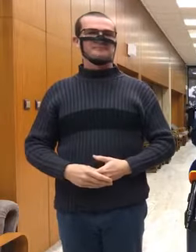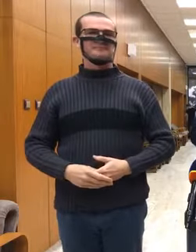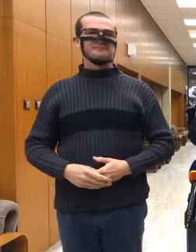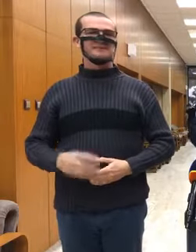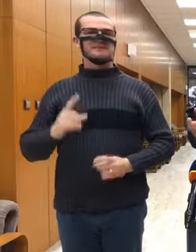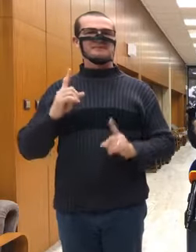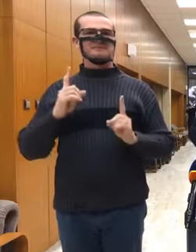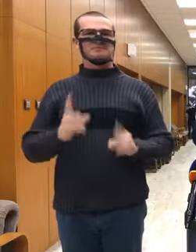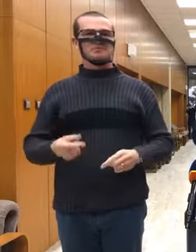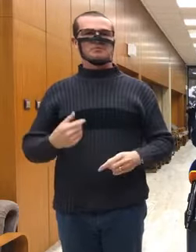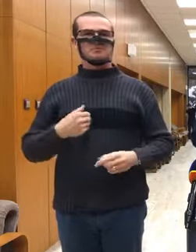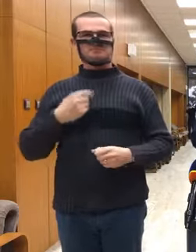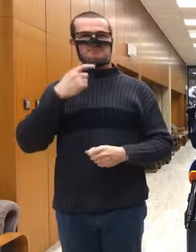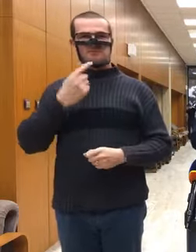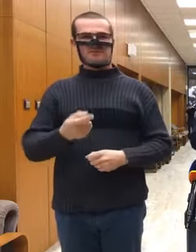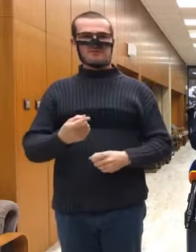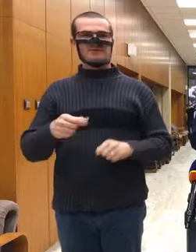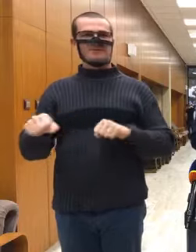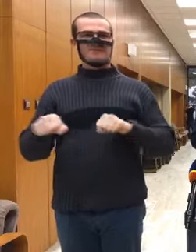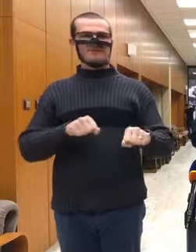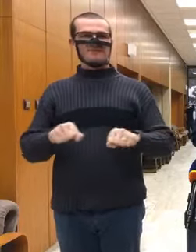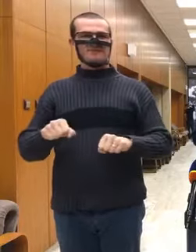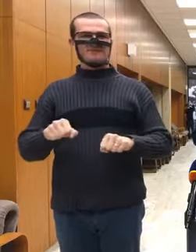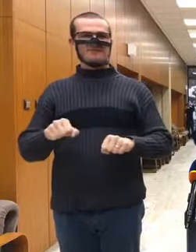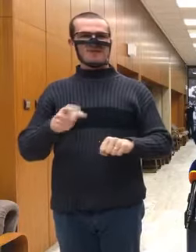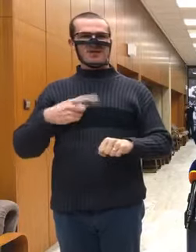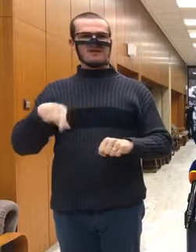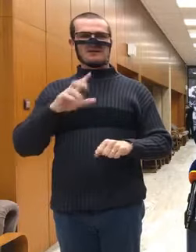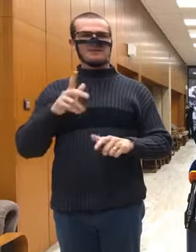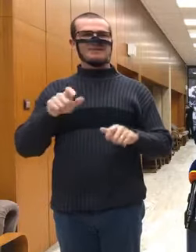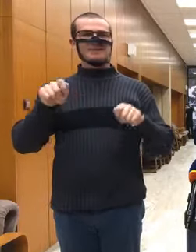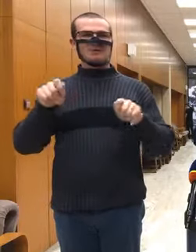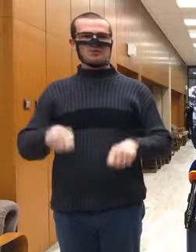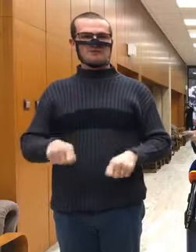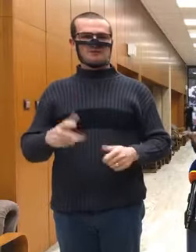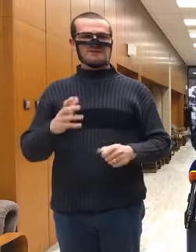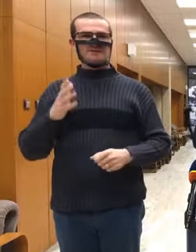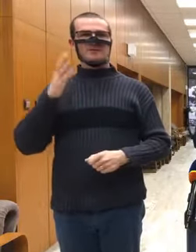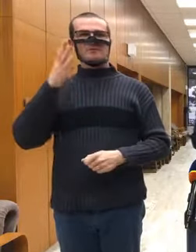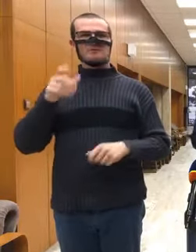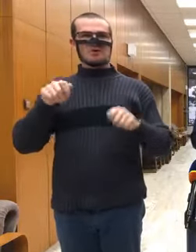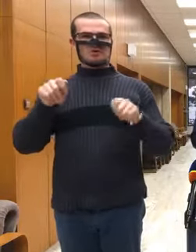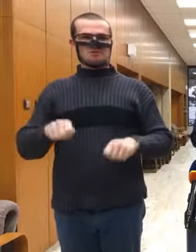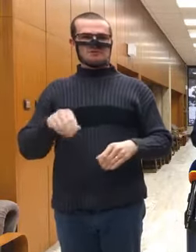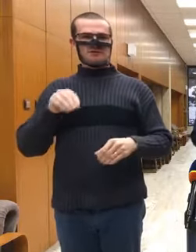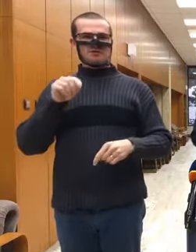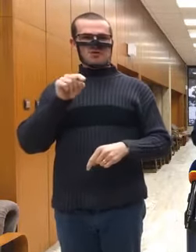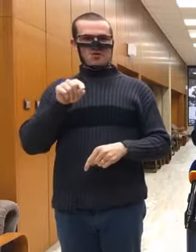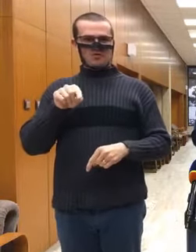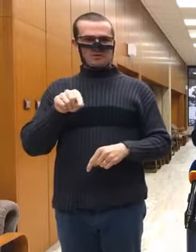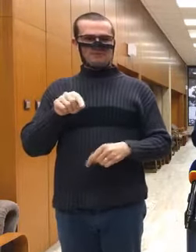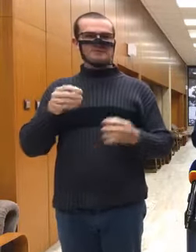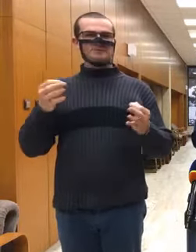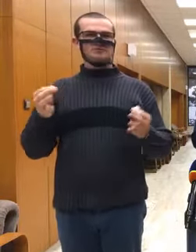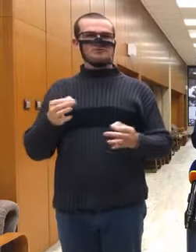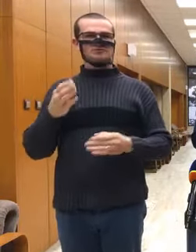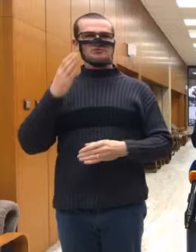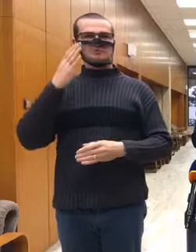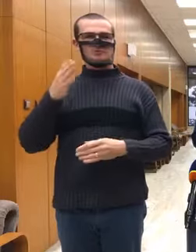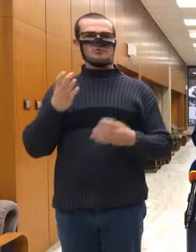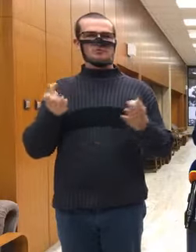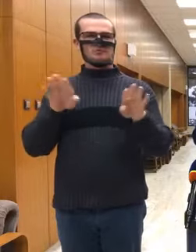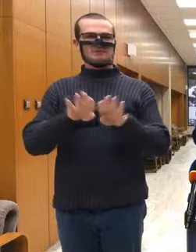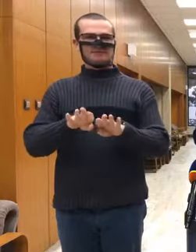Musím teda konštatovať, že vláda nerozhodovala a nebude rozhodovať o tom, či budú